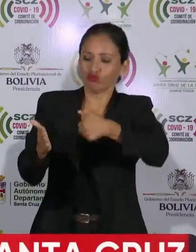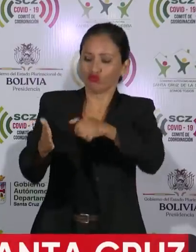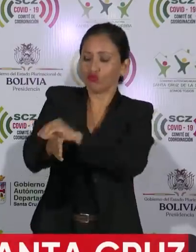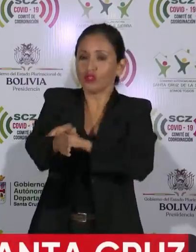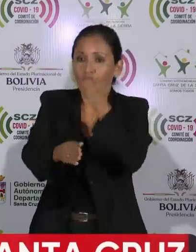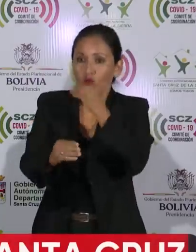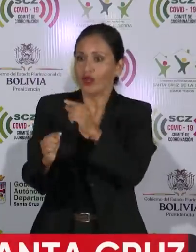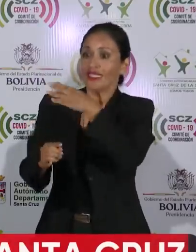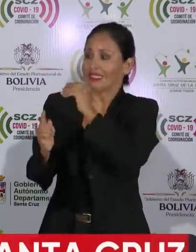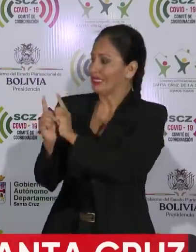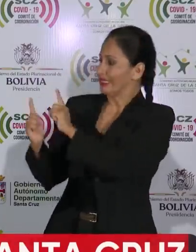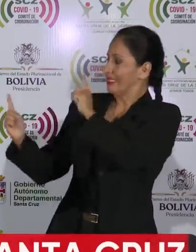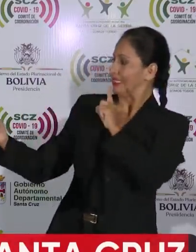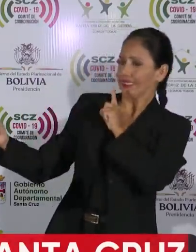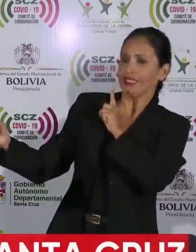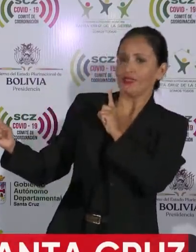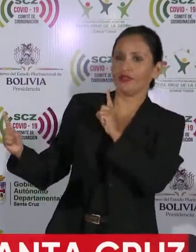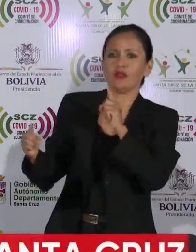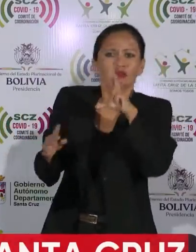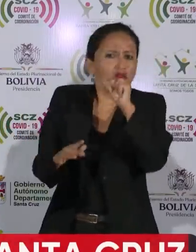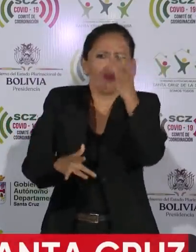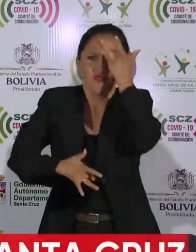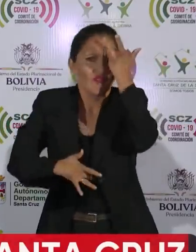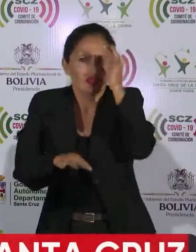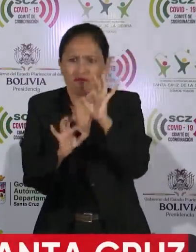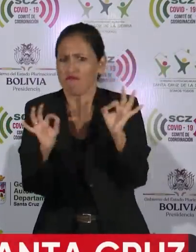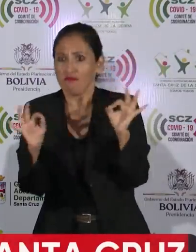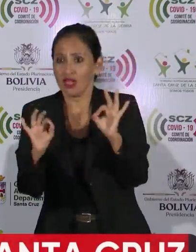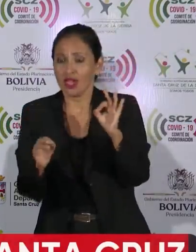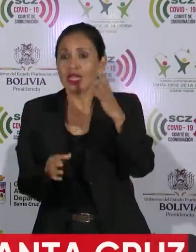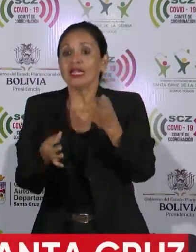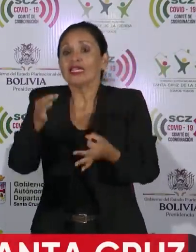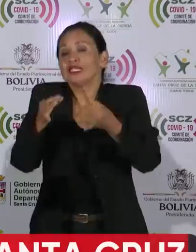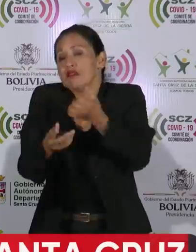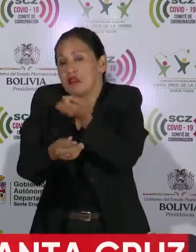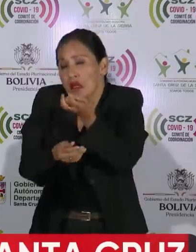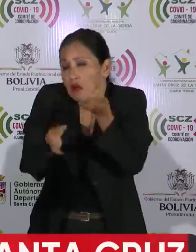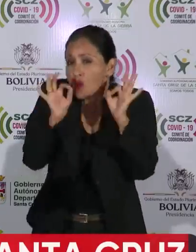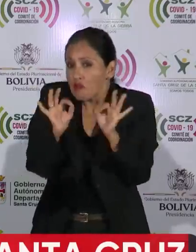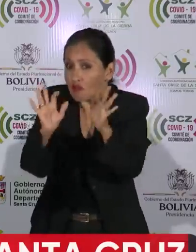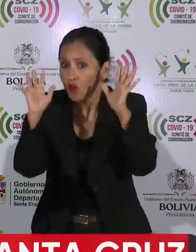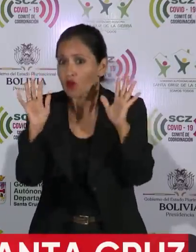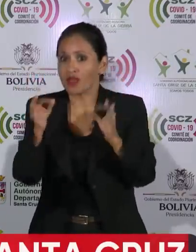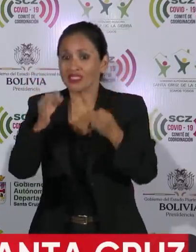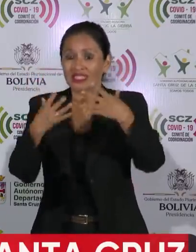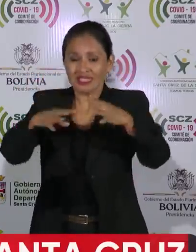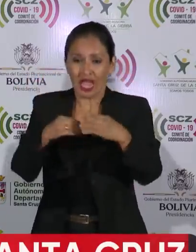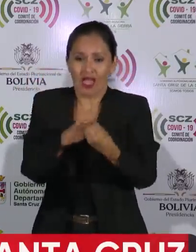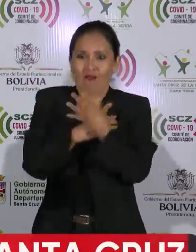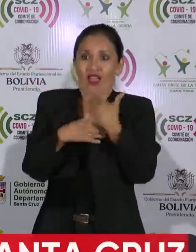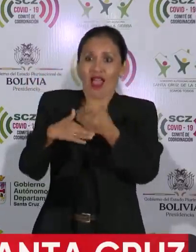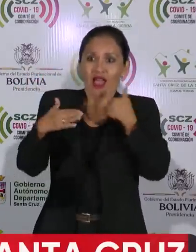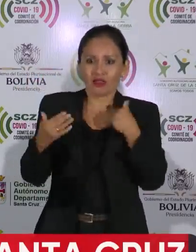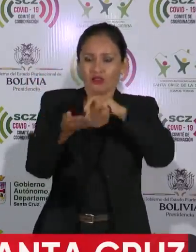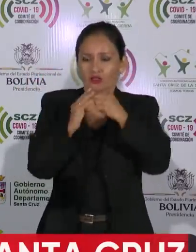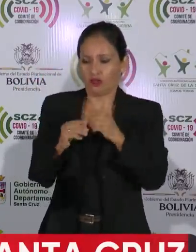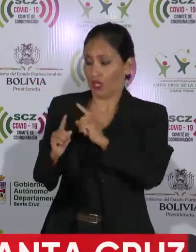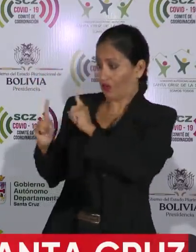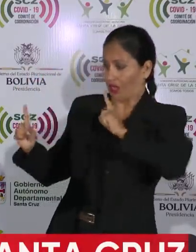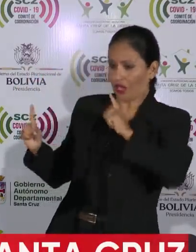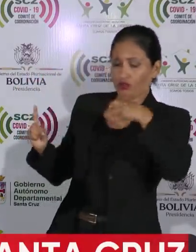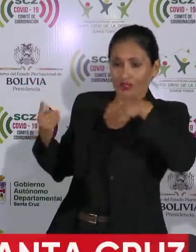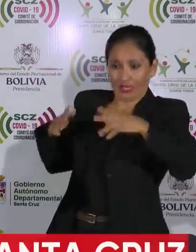se distancie. No se va a enfermar. Y si de alguna manera esa persona ya tiene el virus, no va a contagiar a